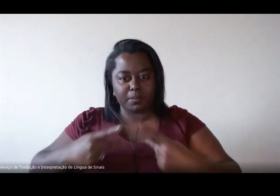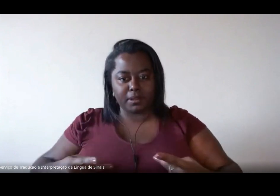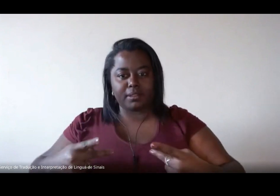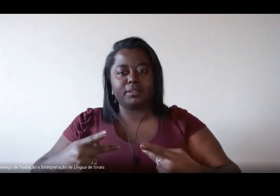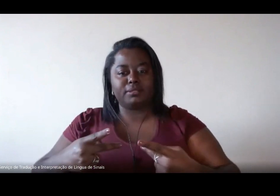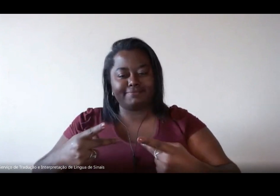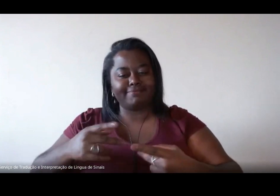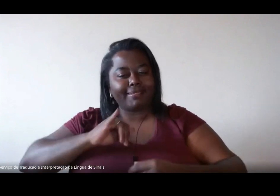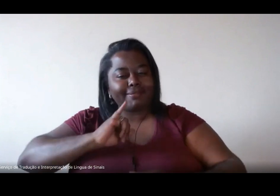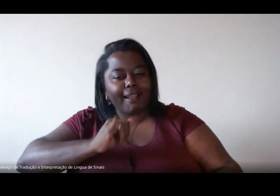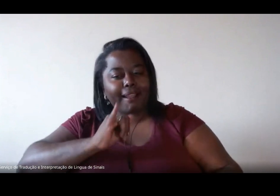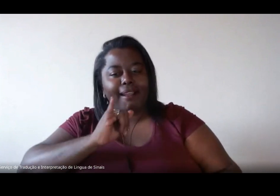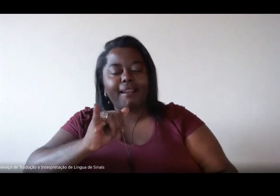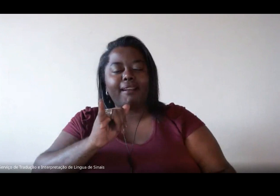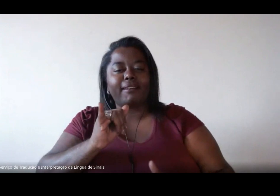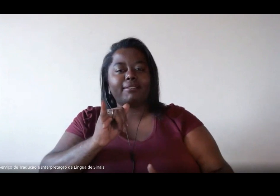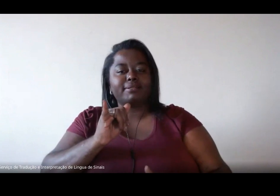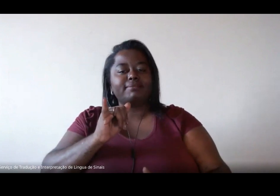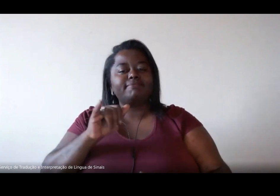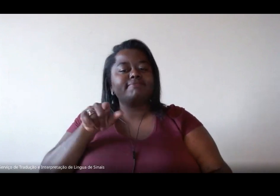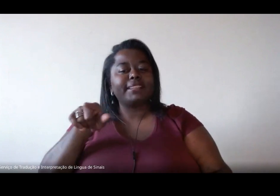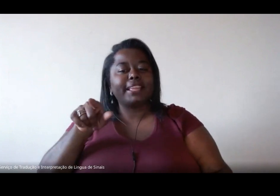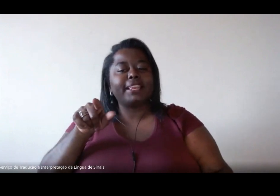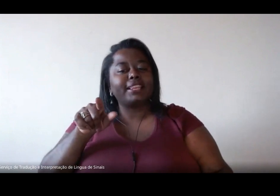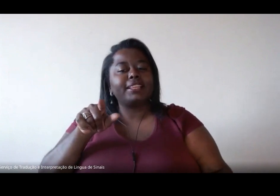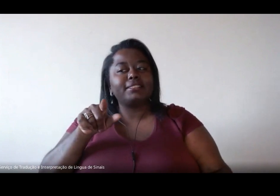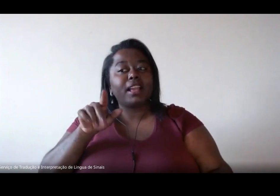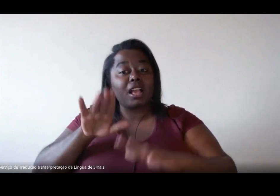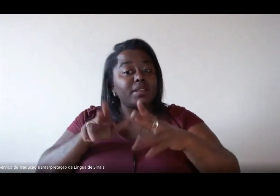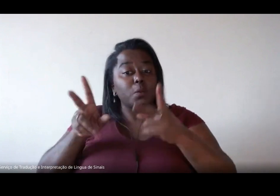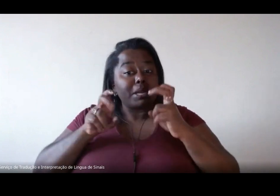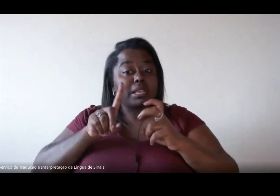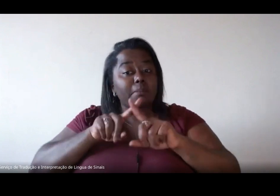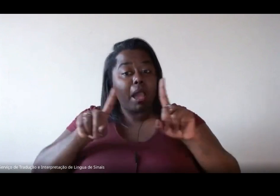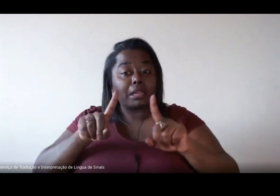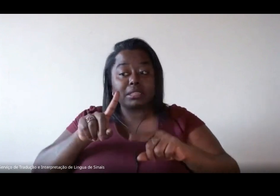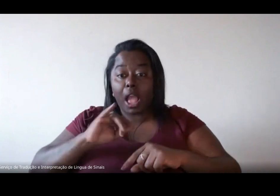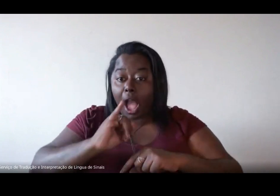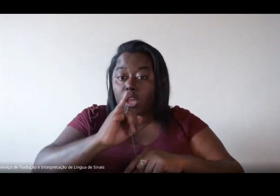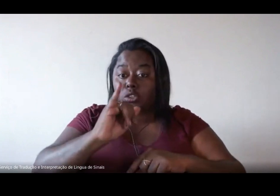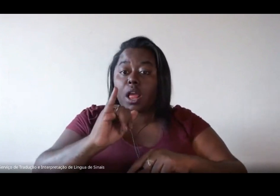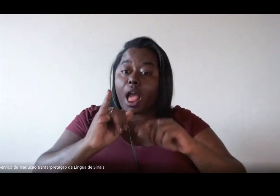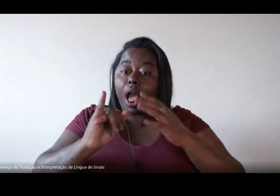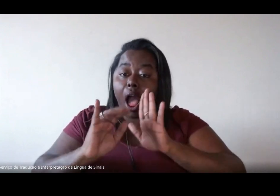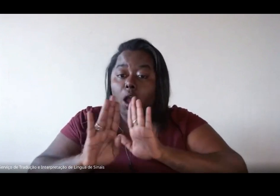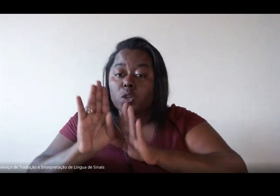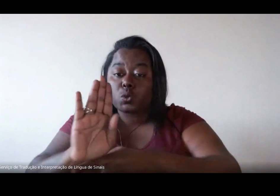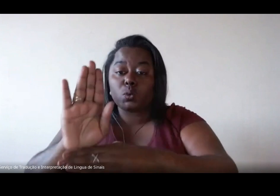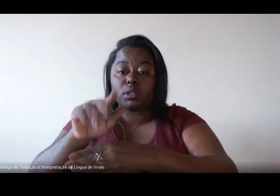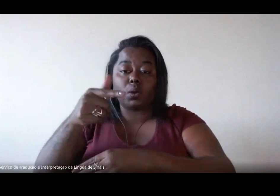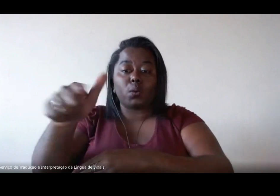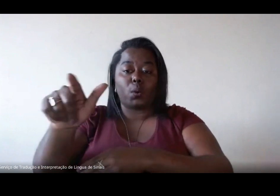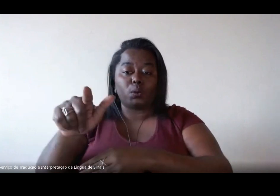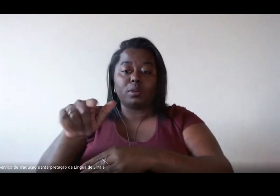humano que se narra. Ele está, sem querer, ajudando o outro. Ele fala, olha, se eu conseguir, por que você não